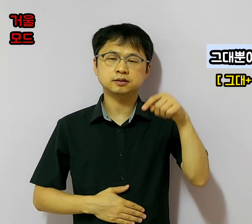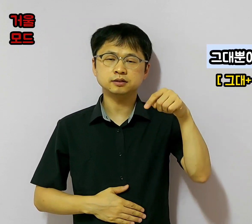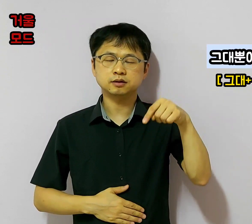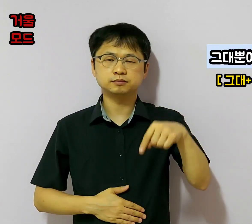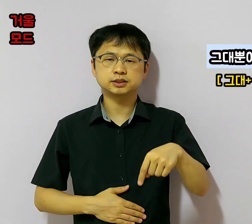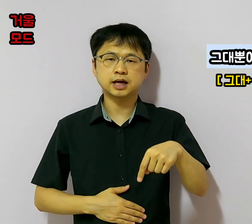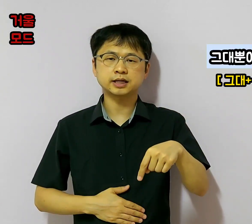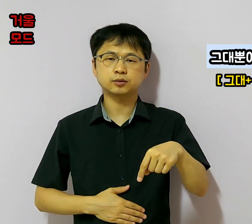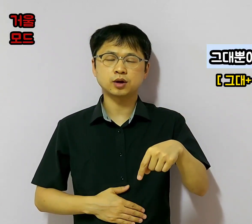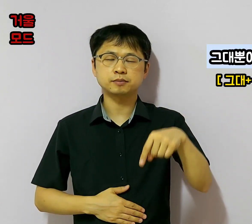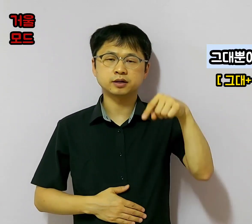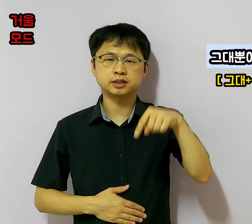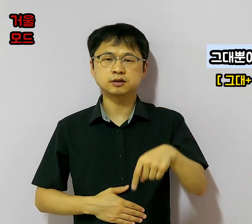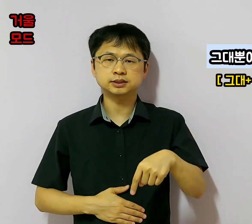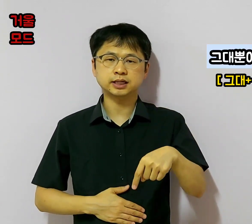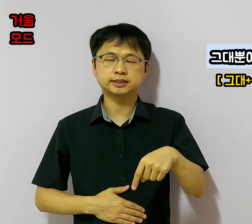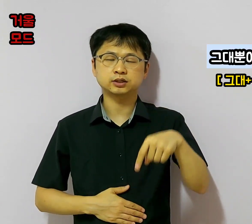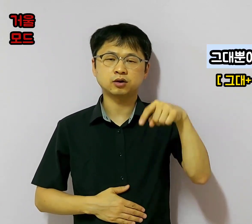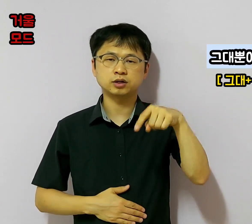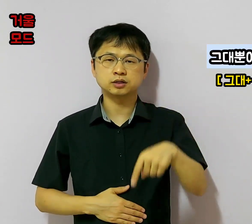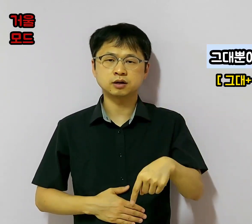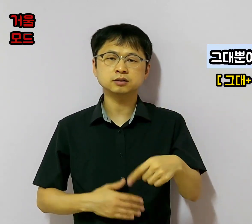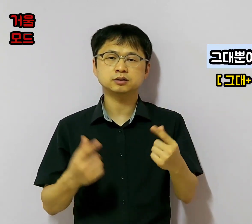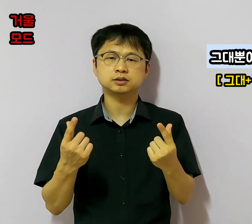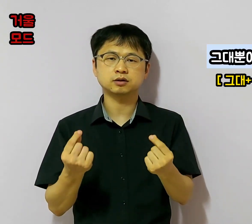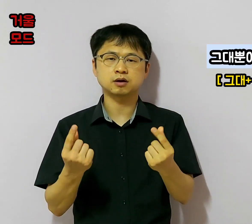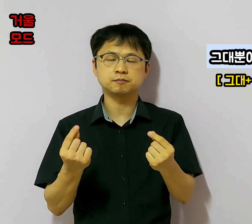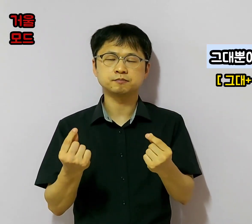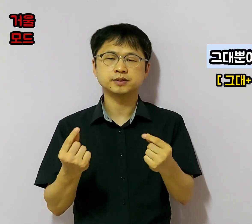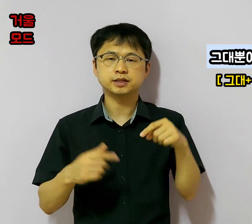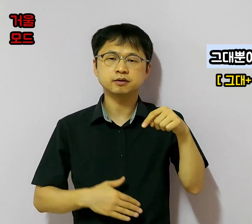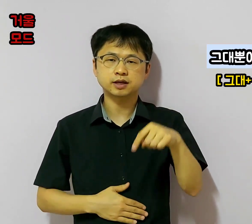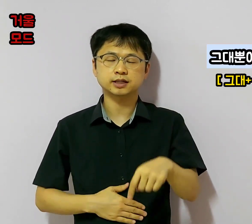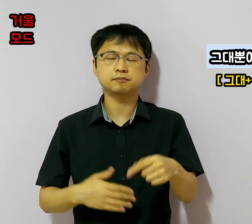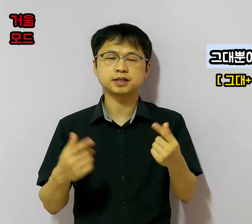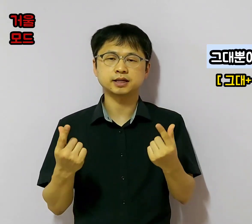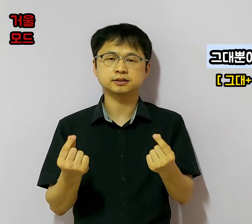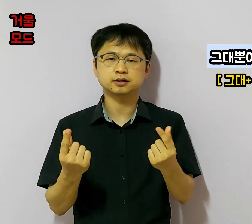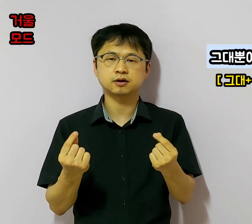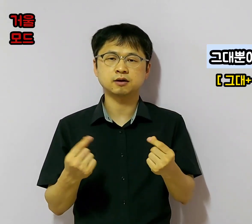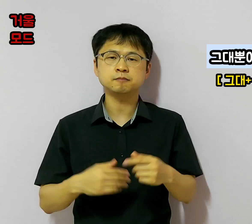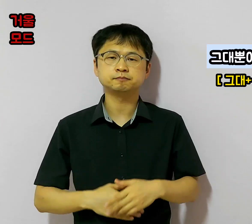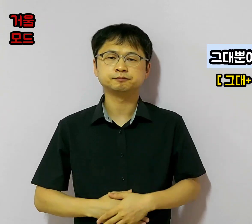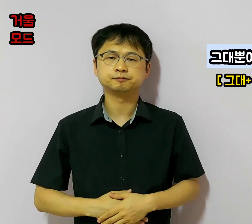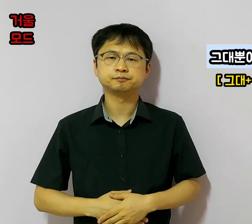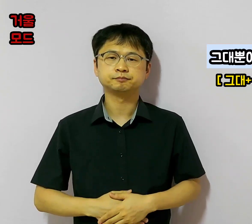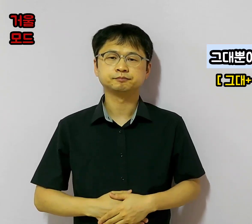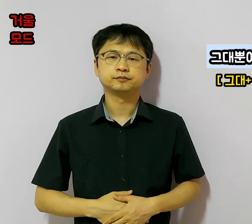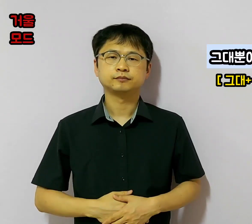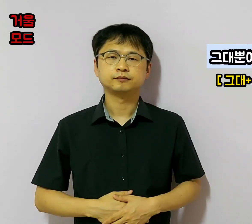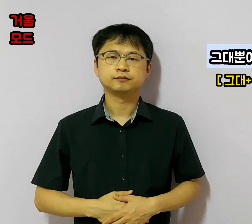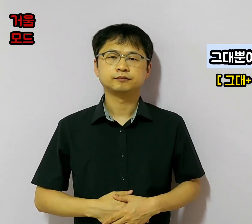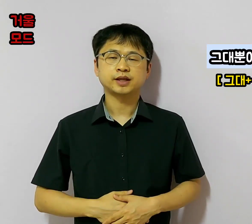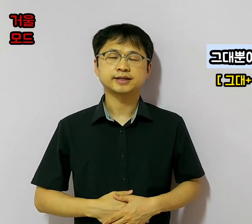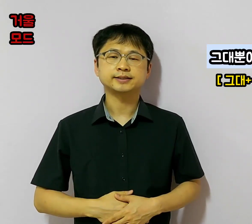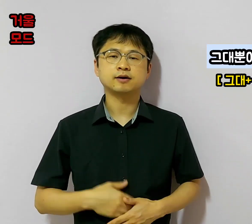이렇게는 검지를 아래로 하면 이것이라 했죠. 이것처럼 이렇게가 됩니다. 이것처럼. 네,